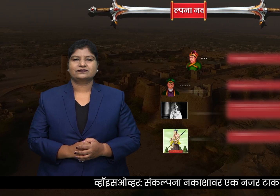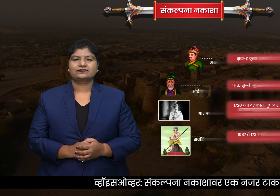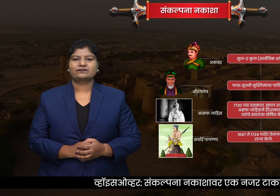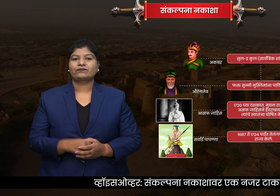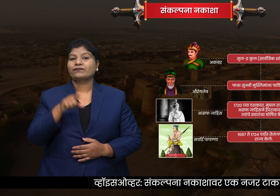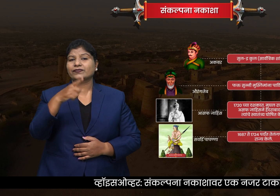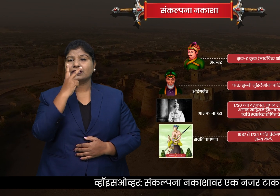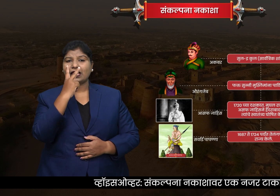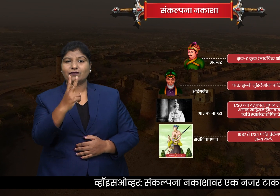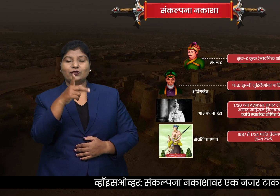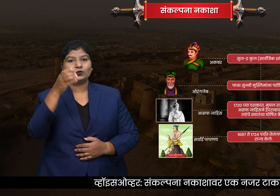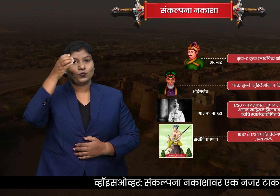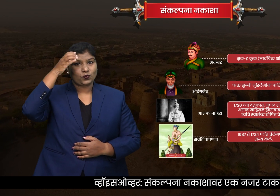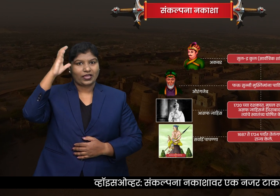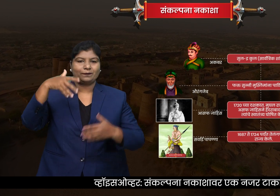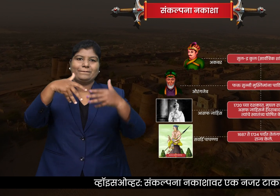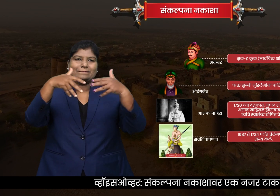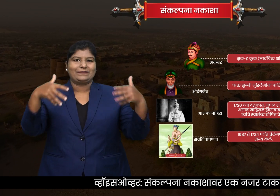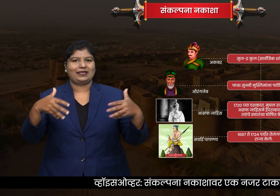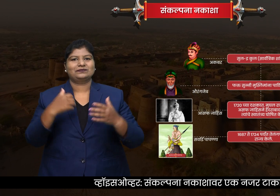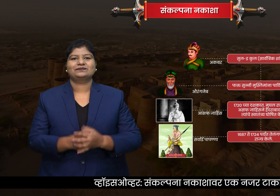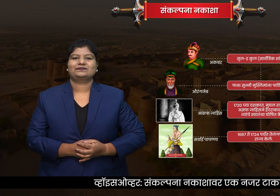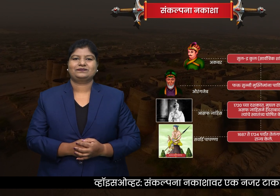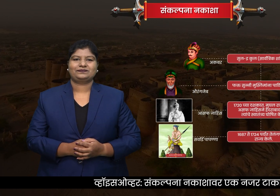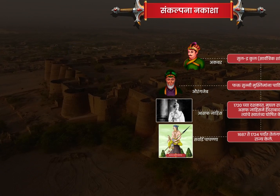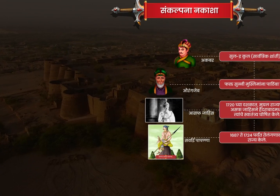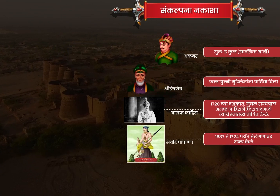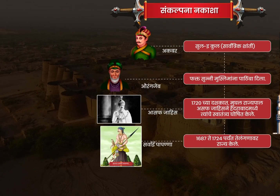संकल्पना नकाशावर एक नजर टाका.